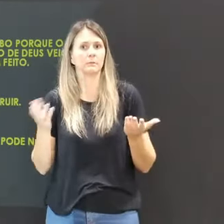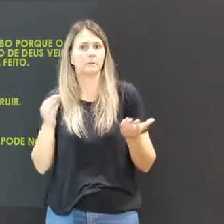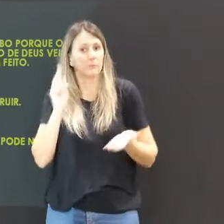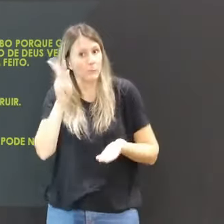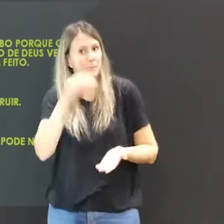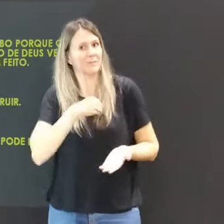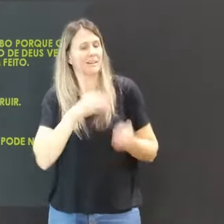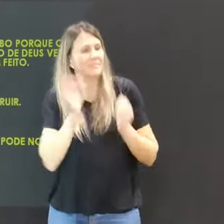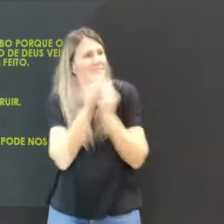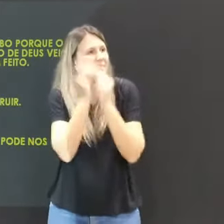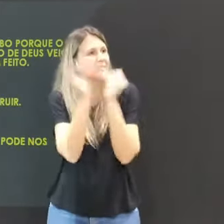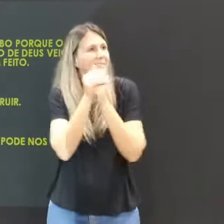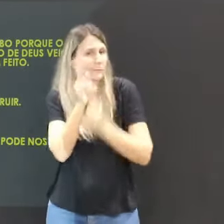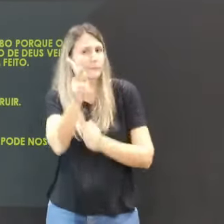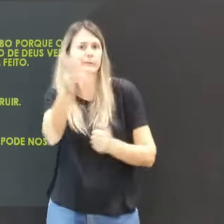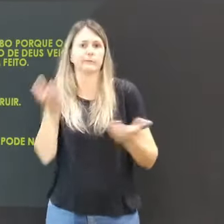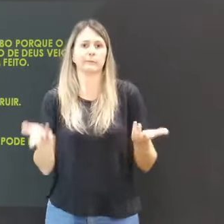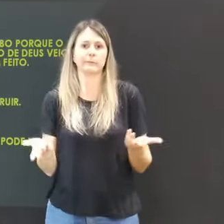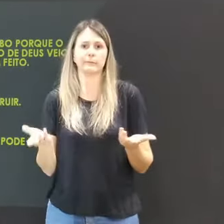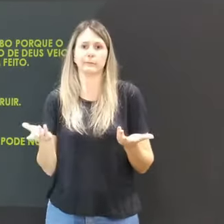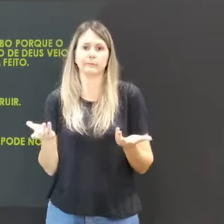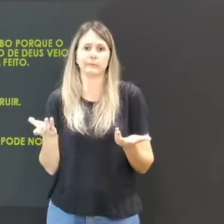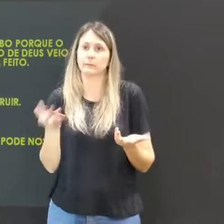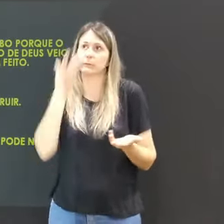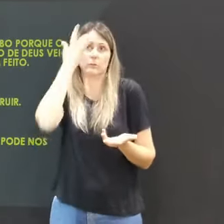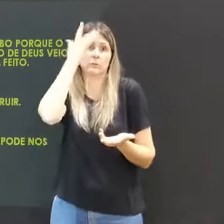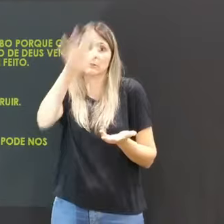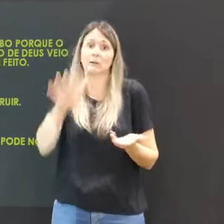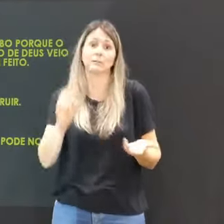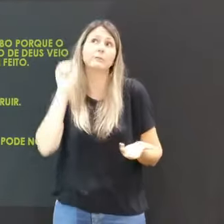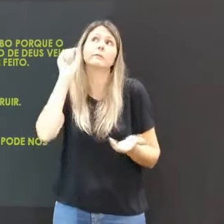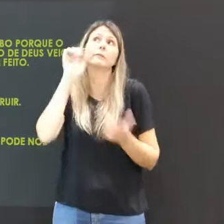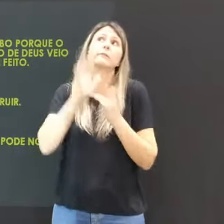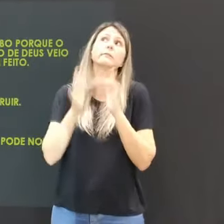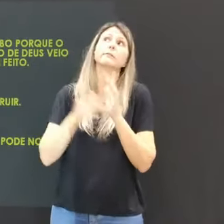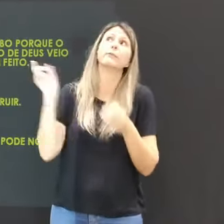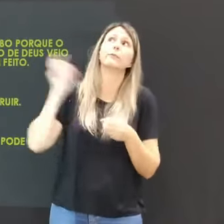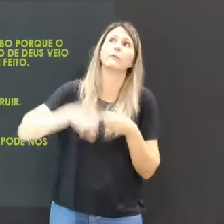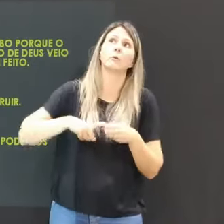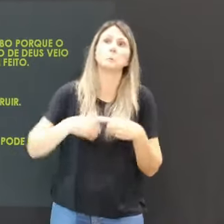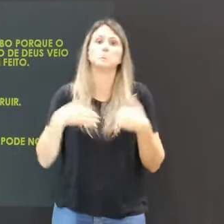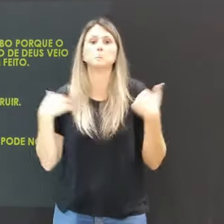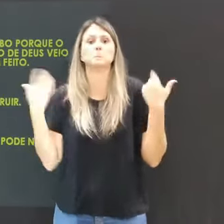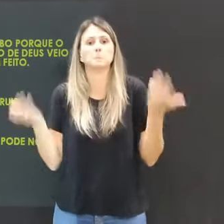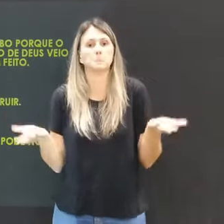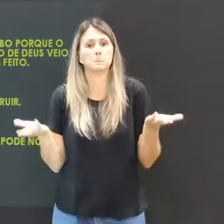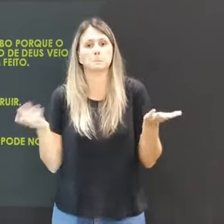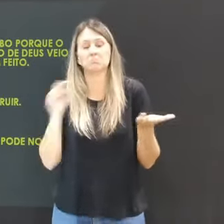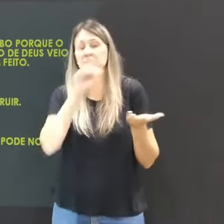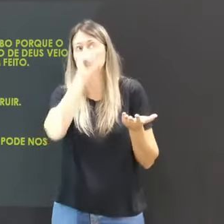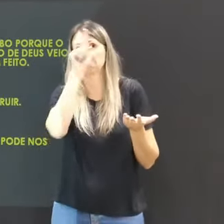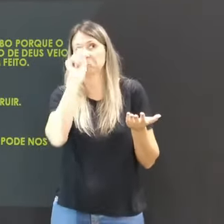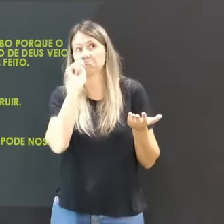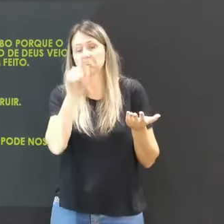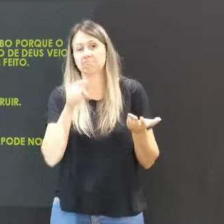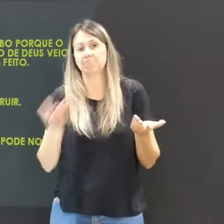sabe. Mas o pecado escondido na sua vida? O que vai acontecer se Jesus voltar? É bom